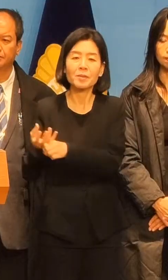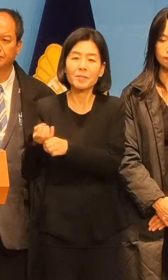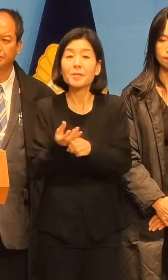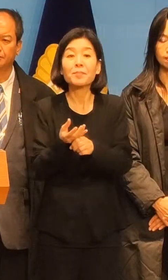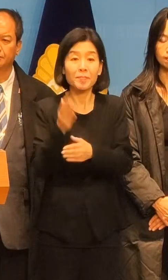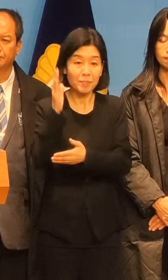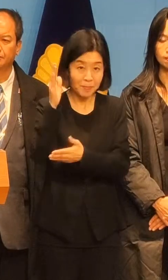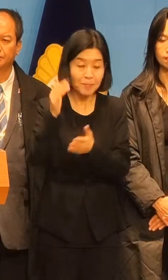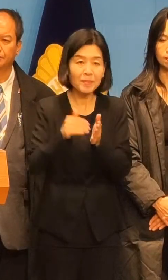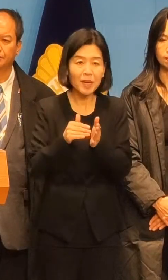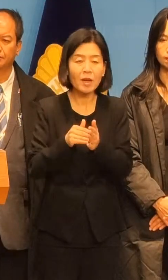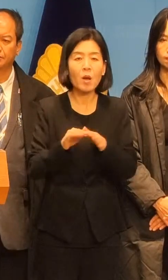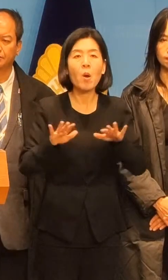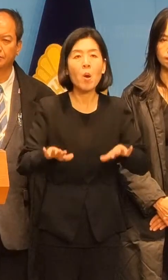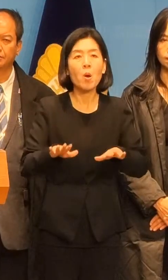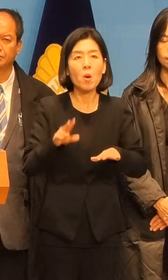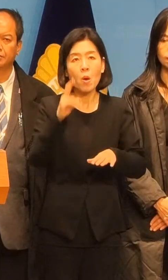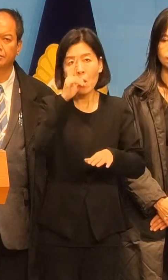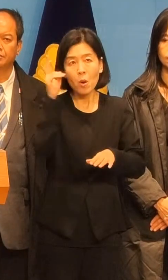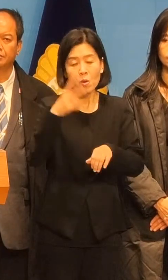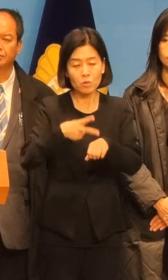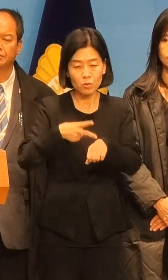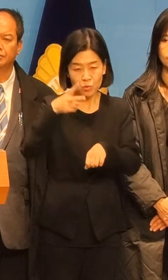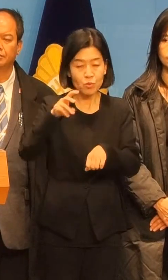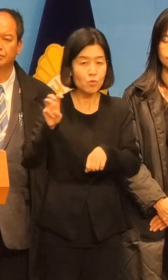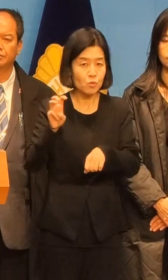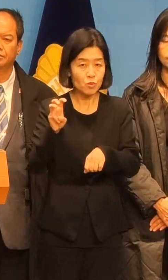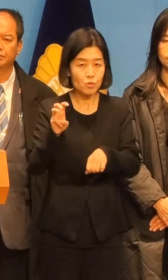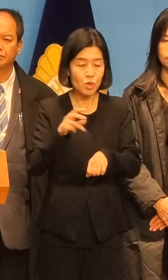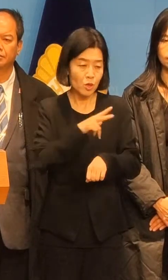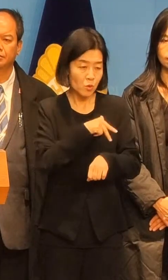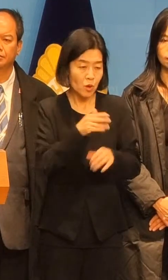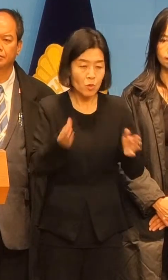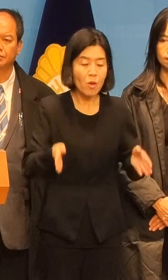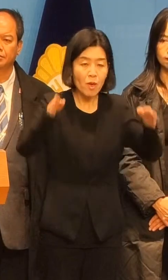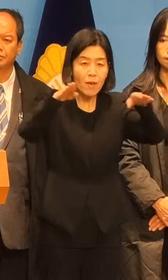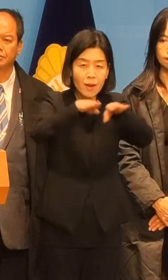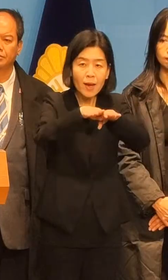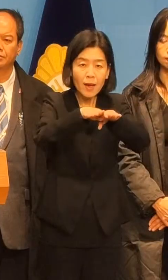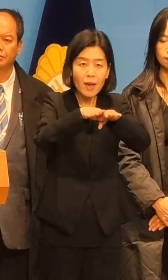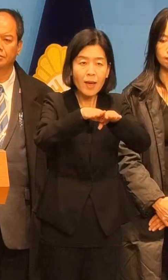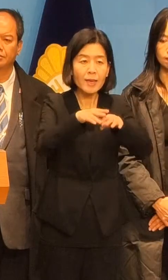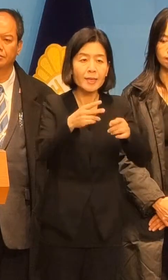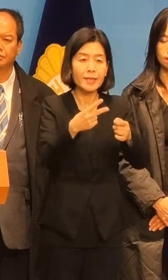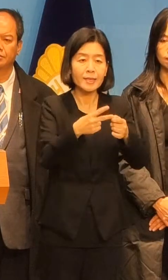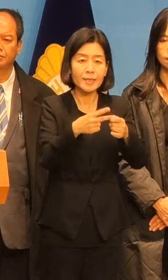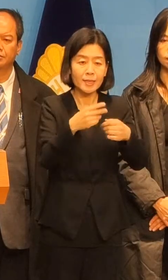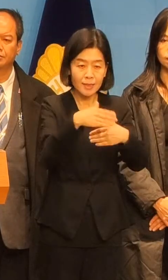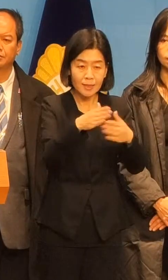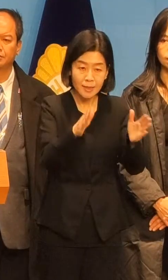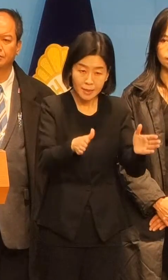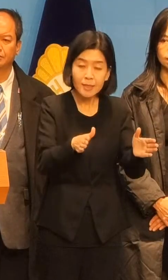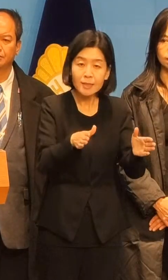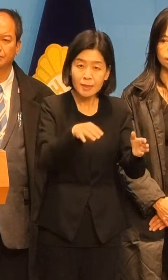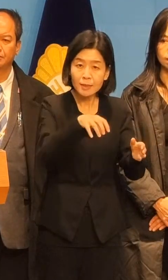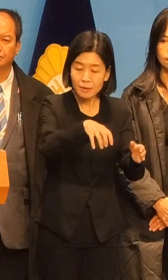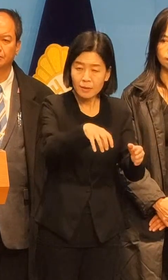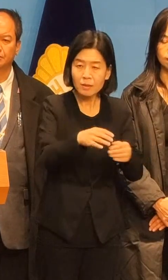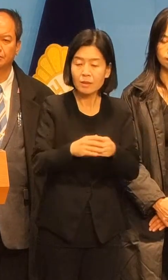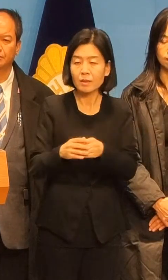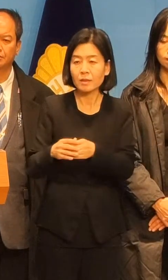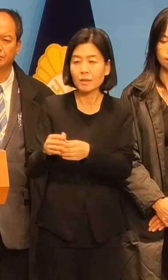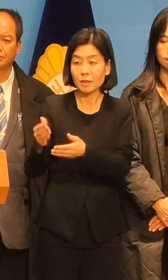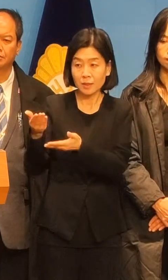오늘 2시 반에 의원회관 2간담회실에서 우리 진마옹